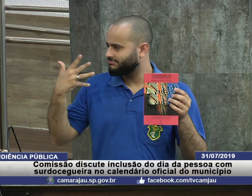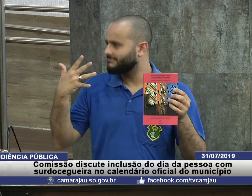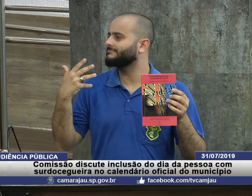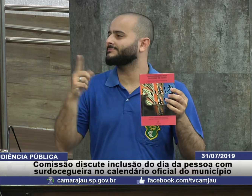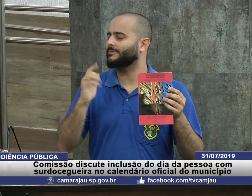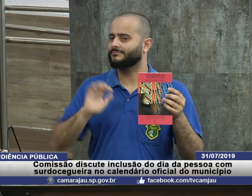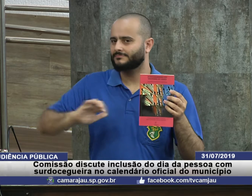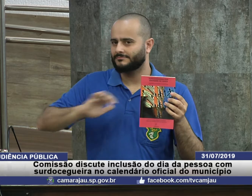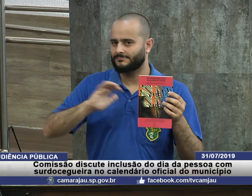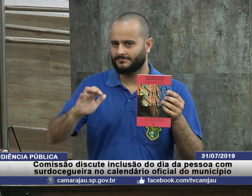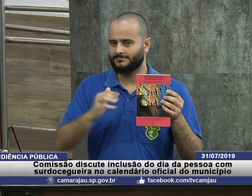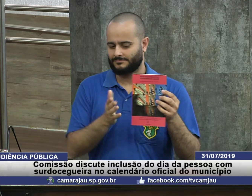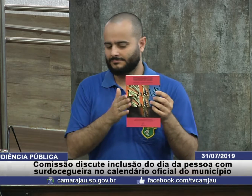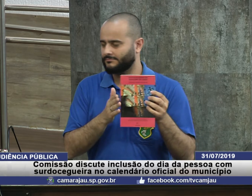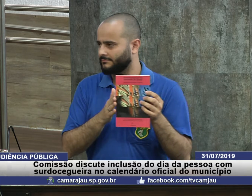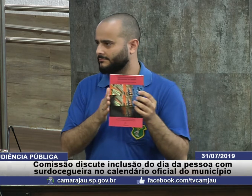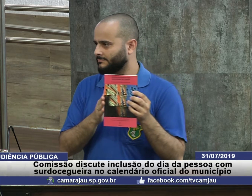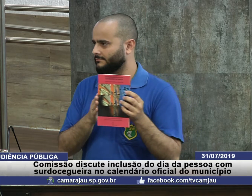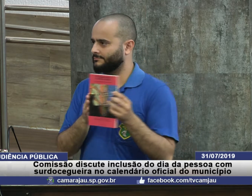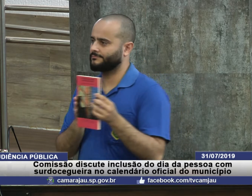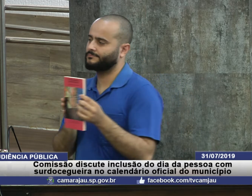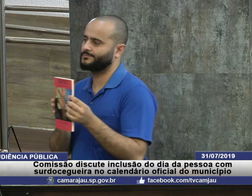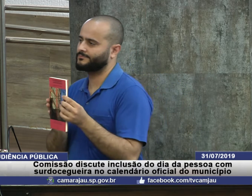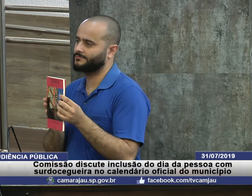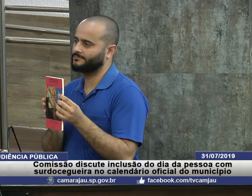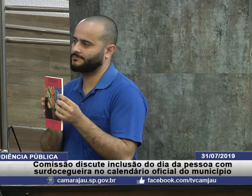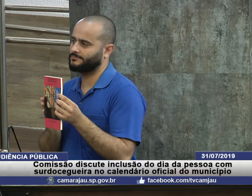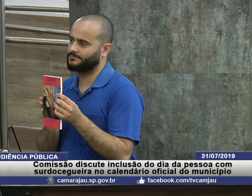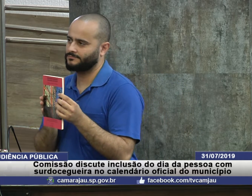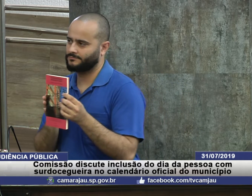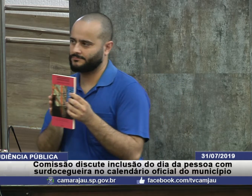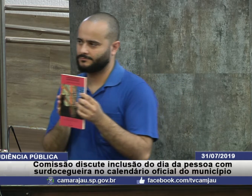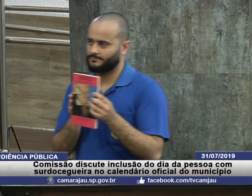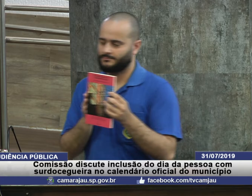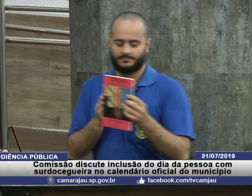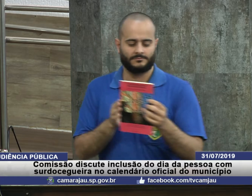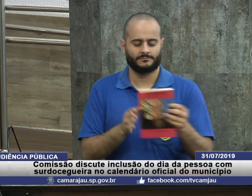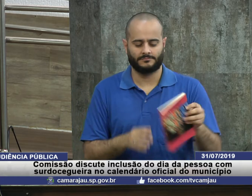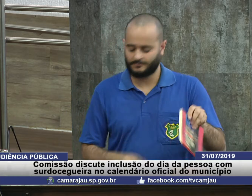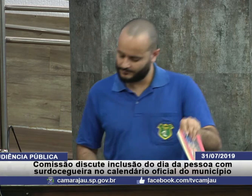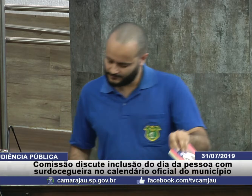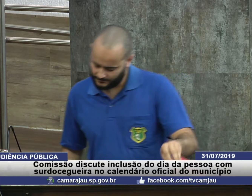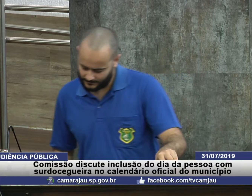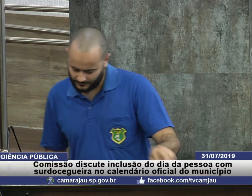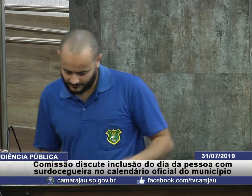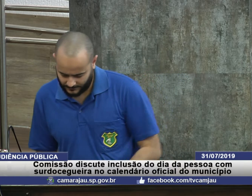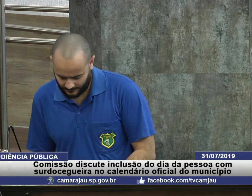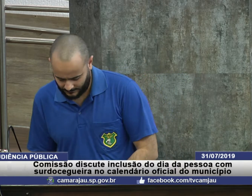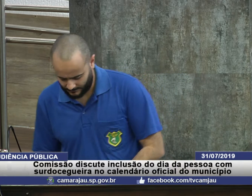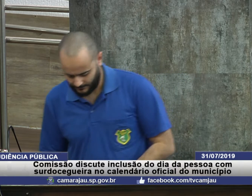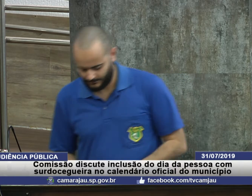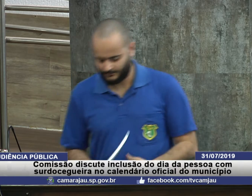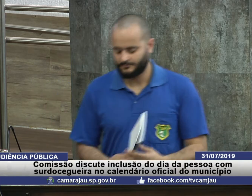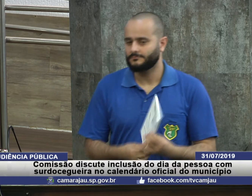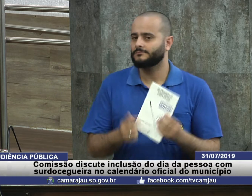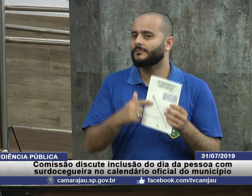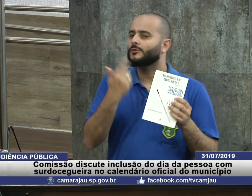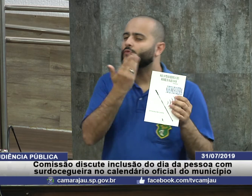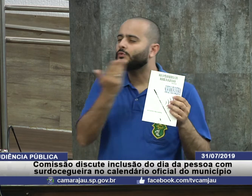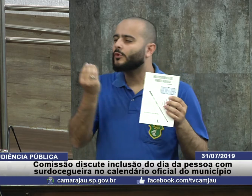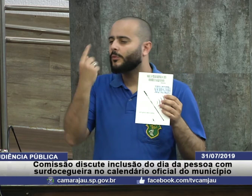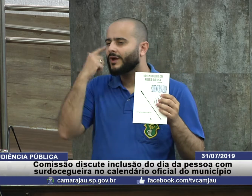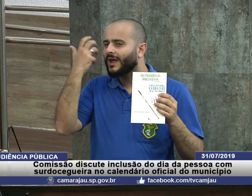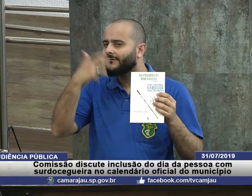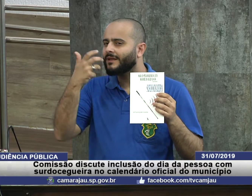Aqui ele já é, esse livro ele é mais focado na síndrome de Usher, surdo-cegueira por síndrome de Usher.